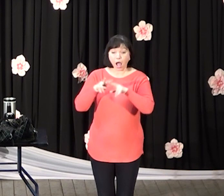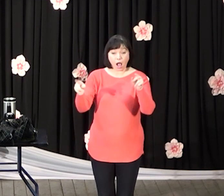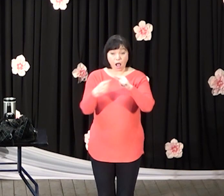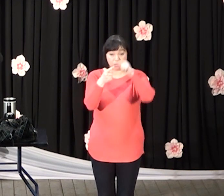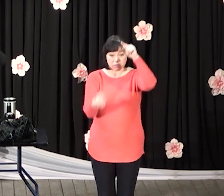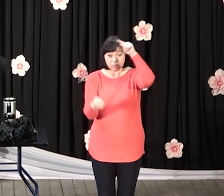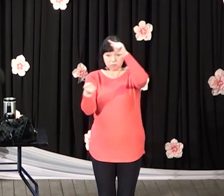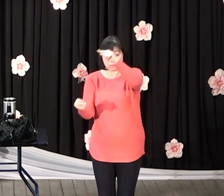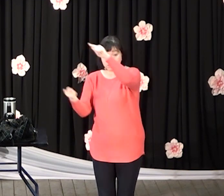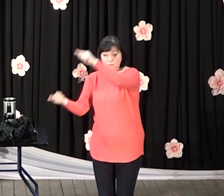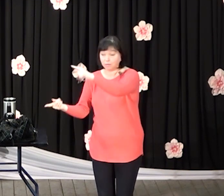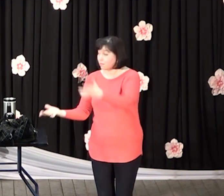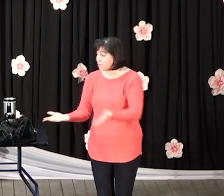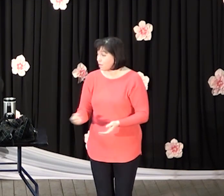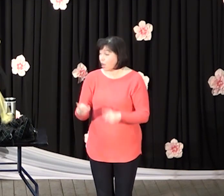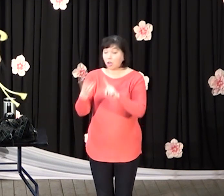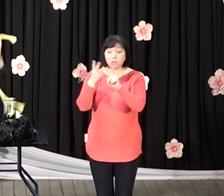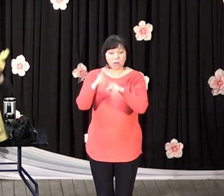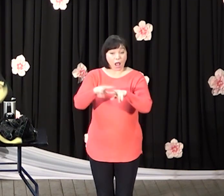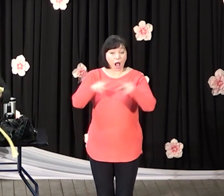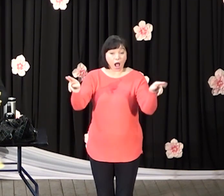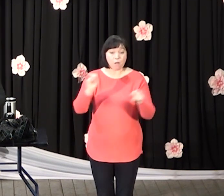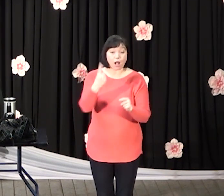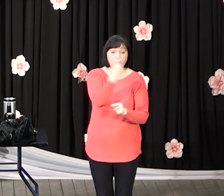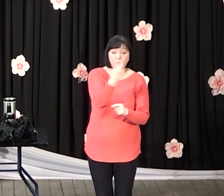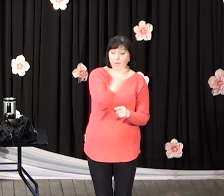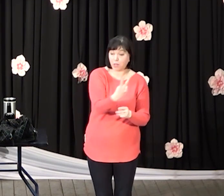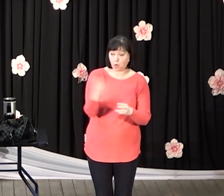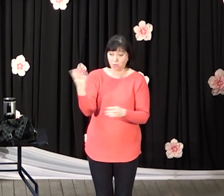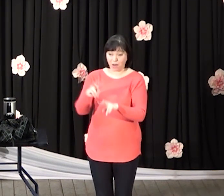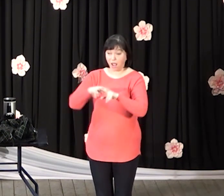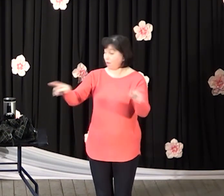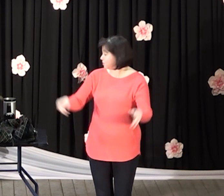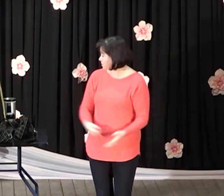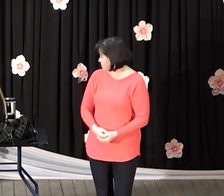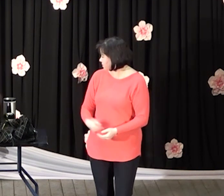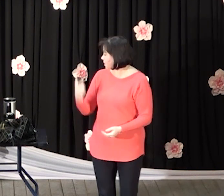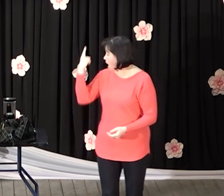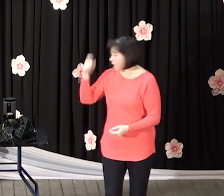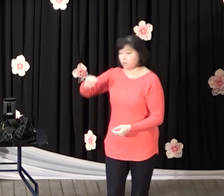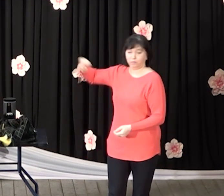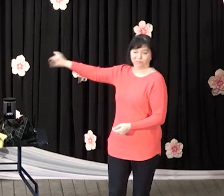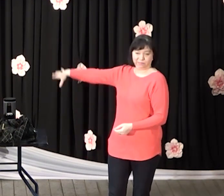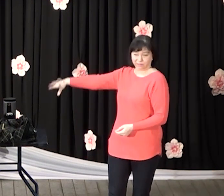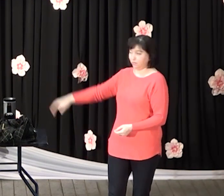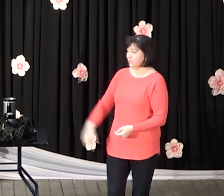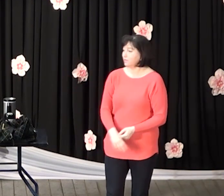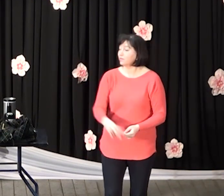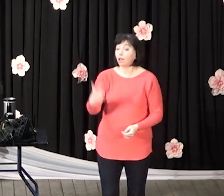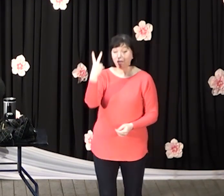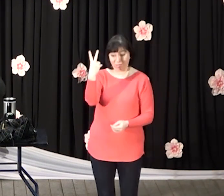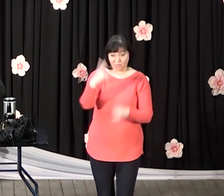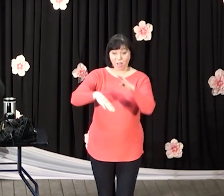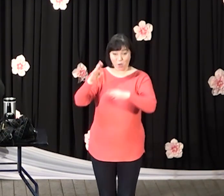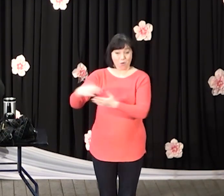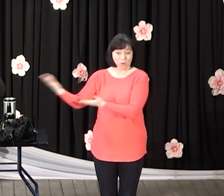de-al doilea, iar al treilea este exact de lungimea celorlalți două. Un am fir de ață bun aici, în mână am două,